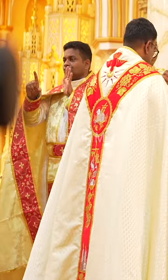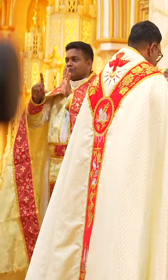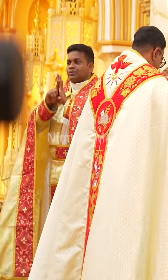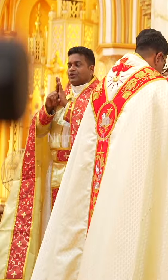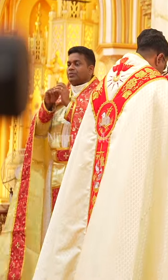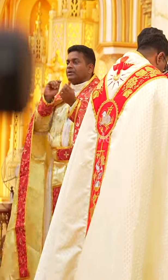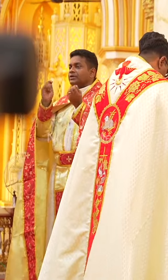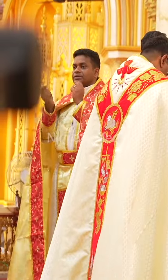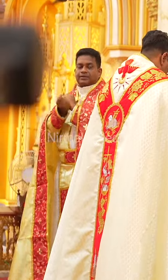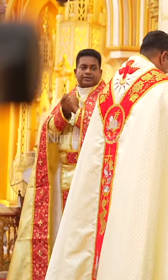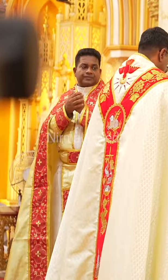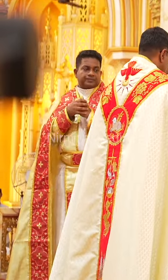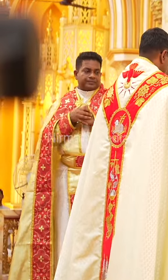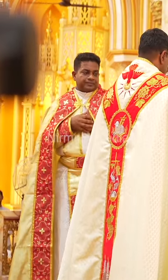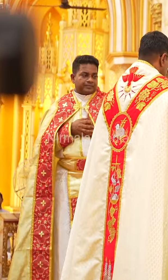നിയമവുമായിരിക്കട്ടെ.